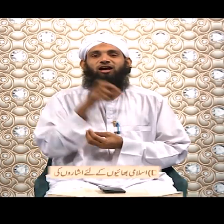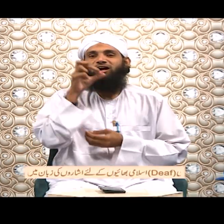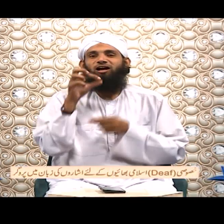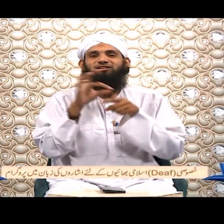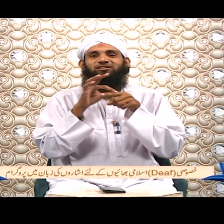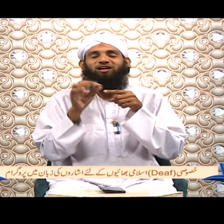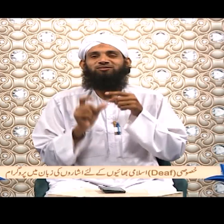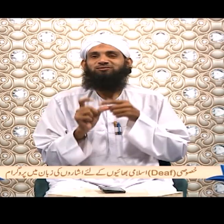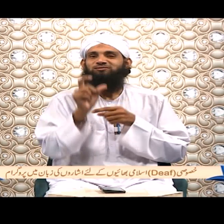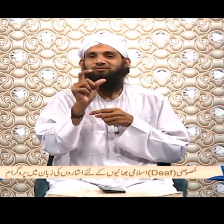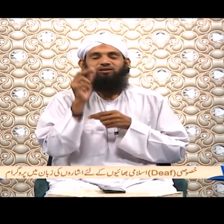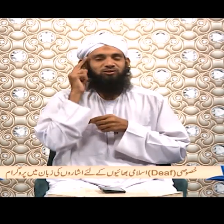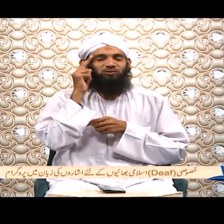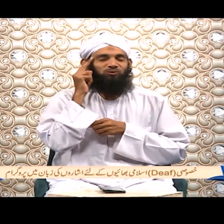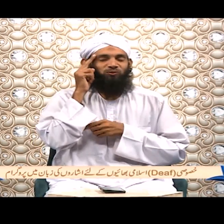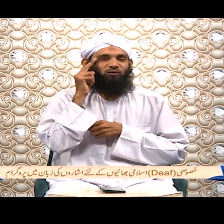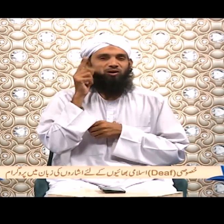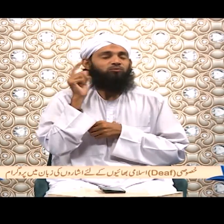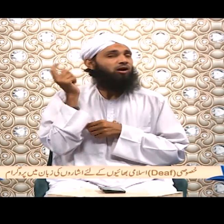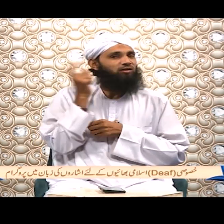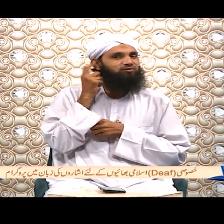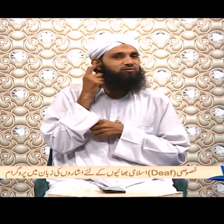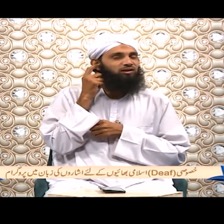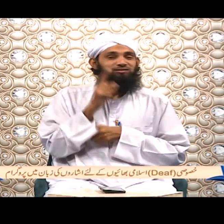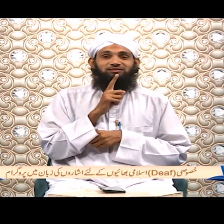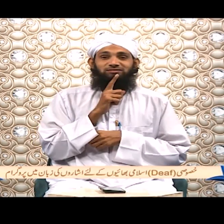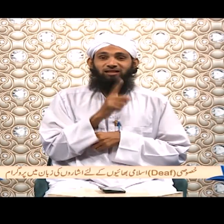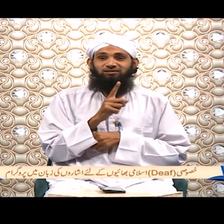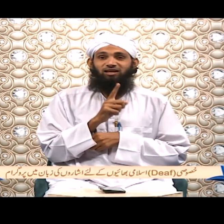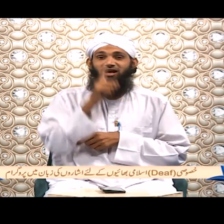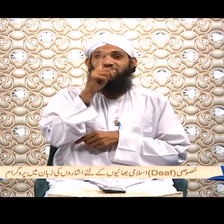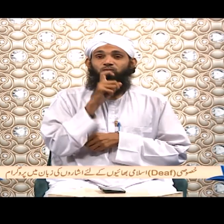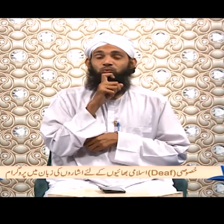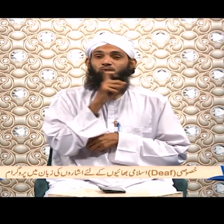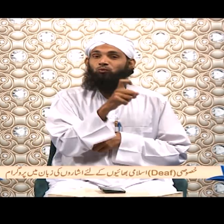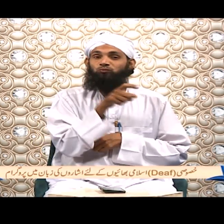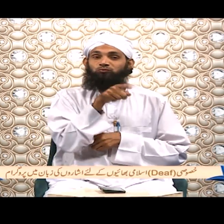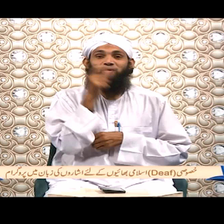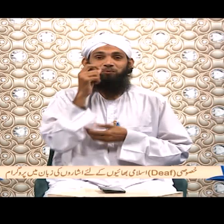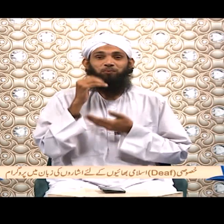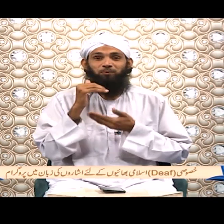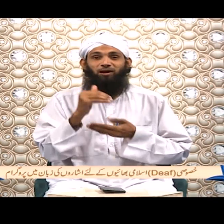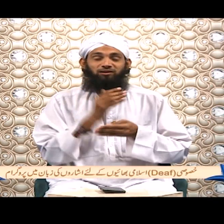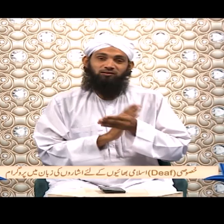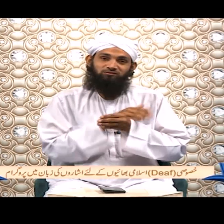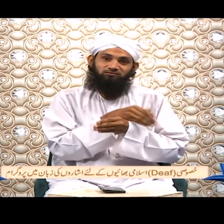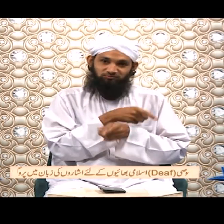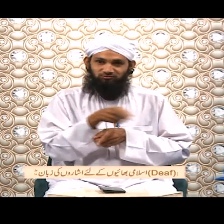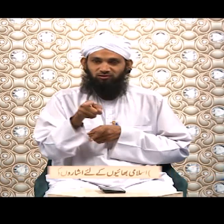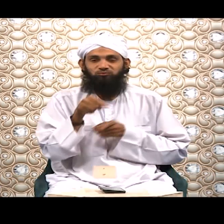کہنے والا کہہ رہا ہے، بے شک اللہ پاک تمہیں اپنے بیٹے کو ذبح کرنے کا حکم دیتا ہے۔ آپ صبح سے شام تک اس